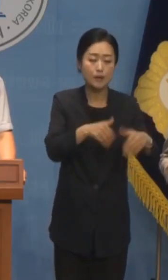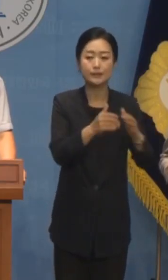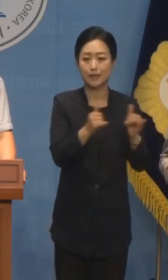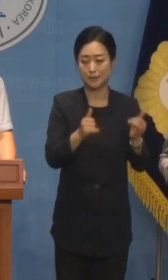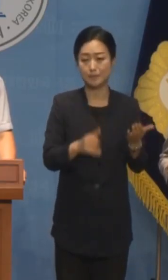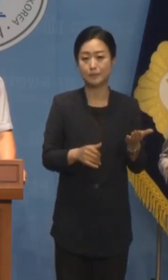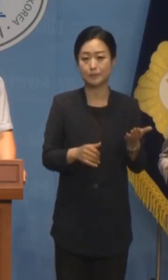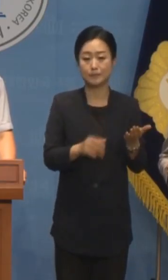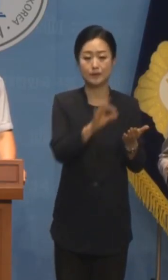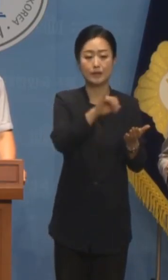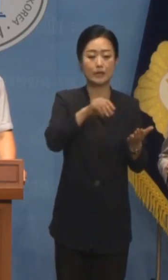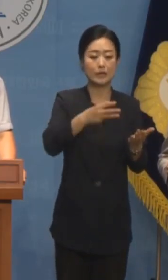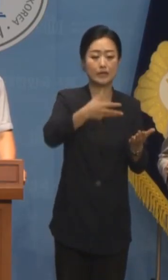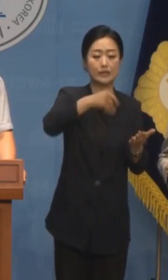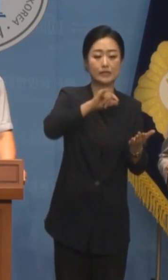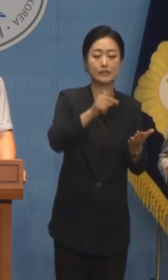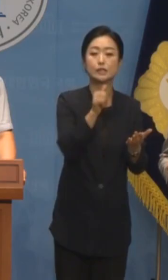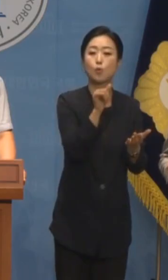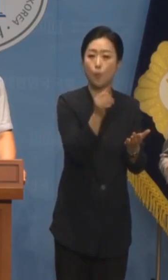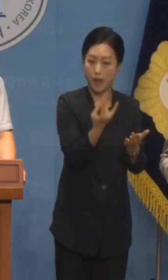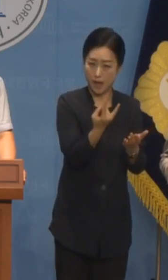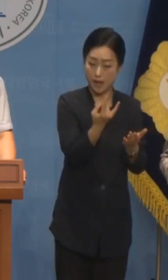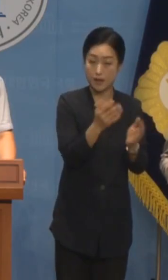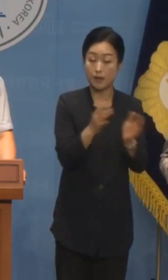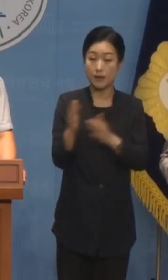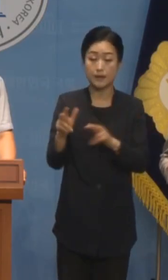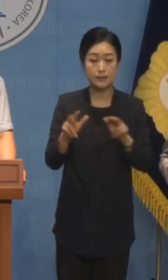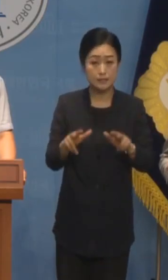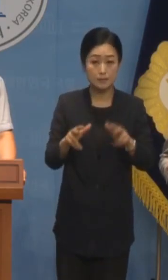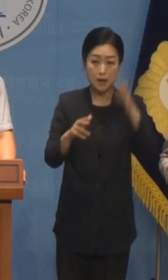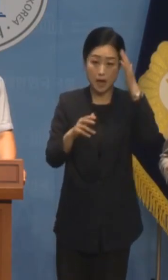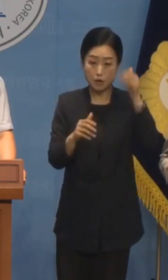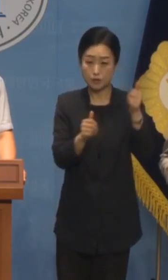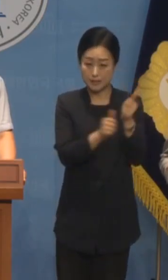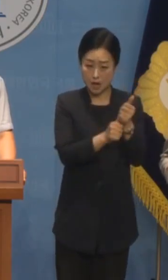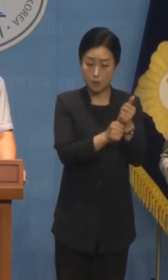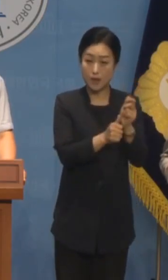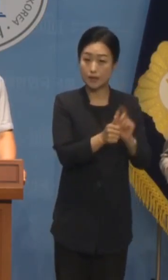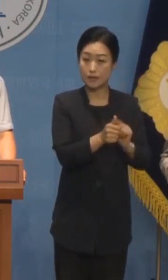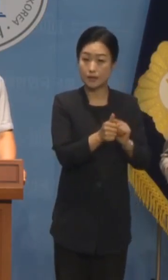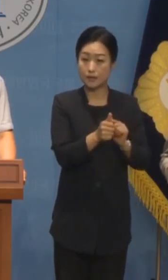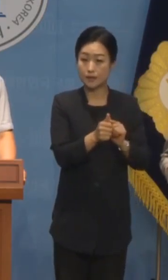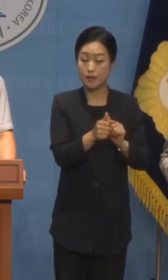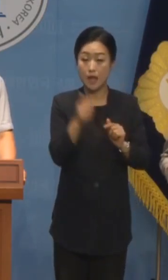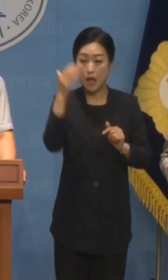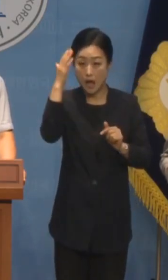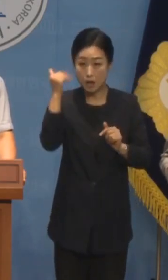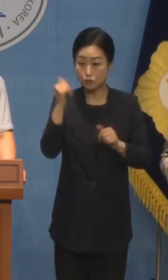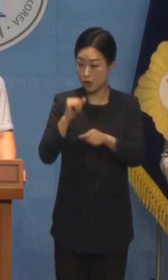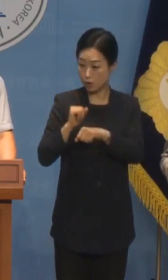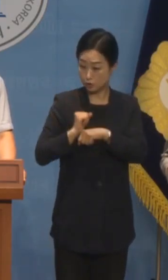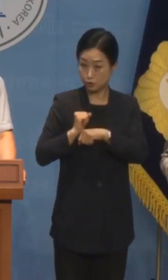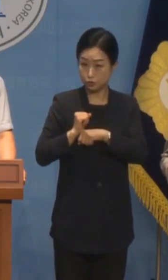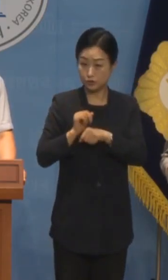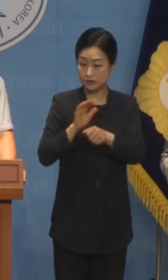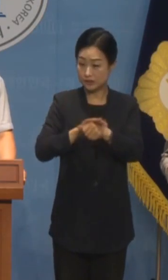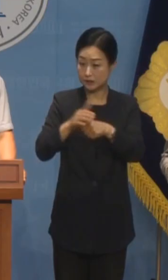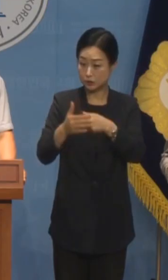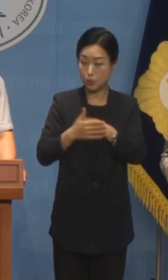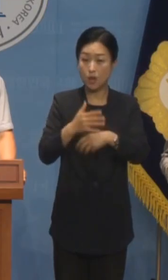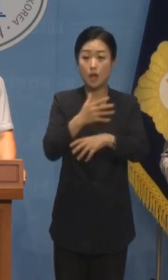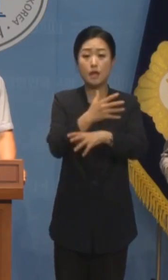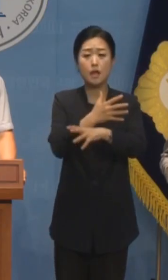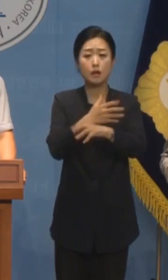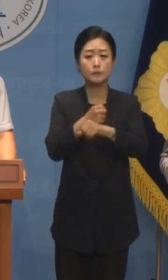자들입니다. 지금 한국의 국방부 차관이 일본과 한일 상호 군사 지원